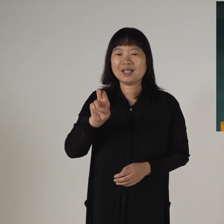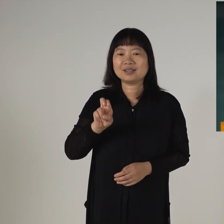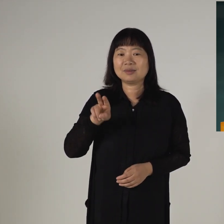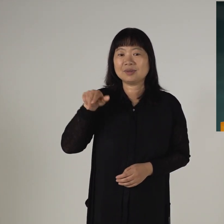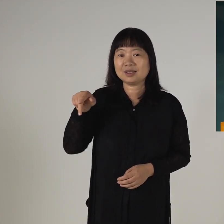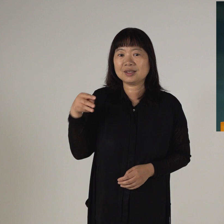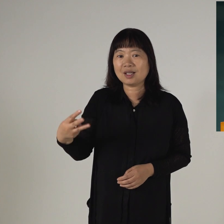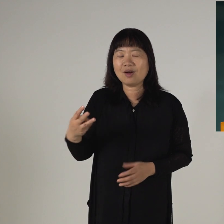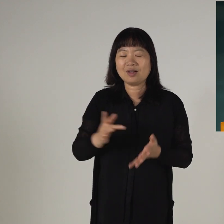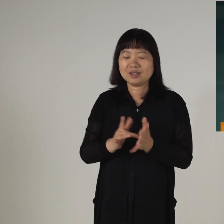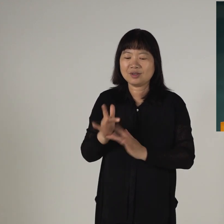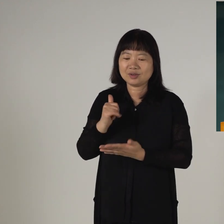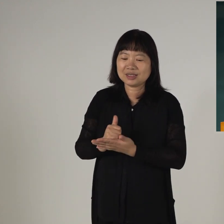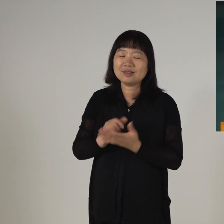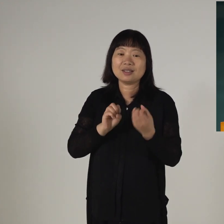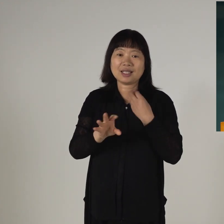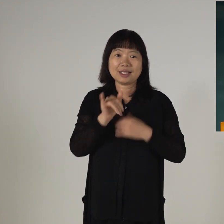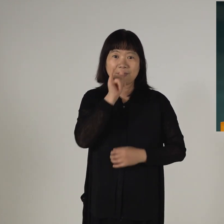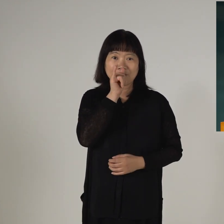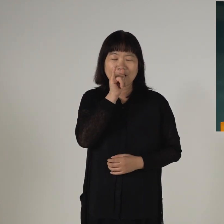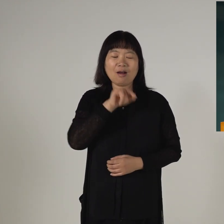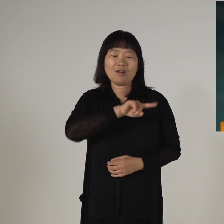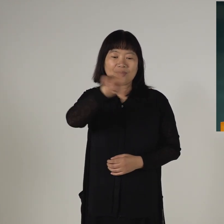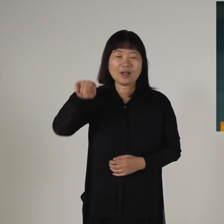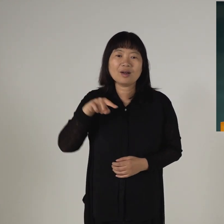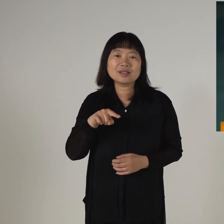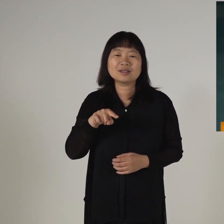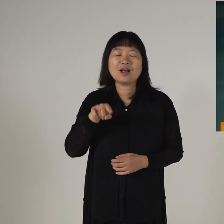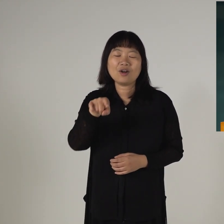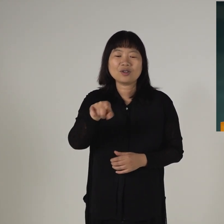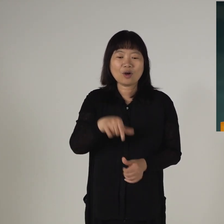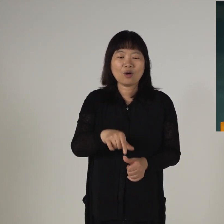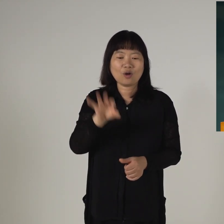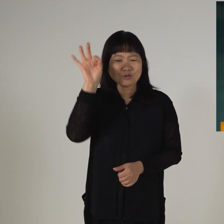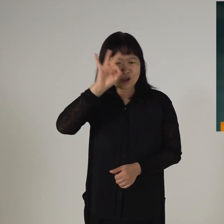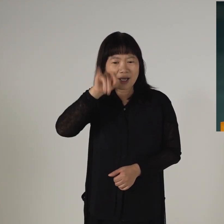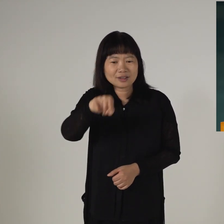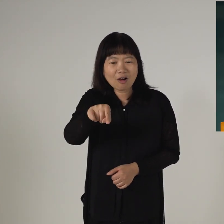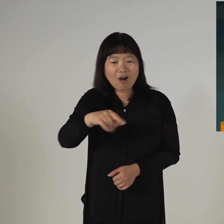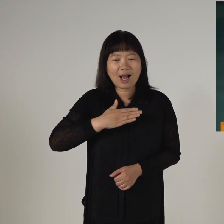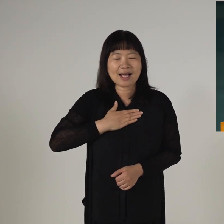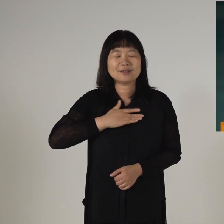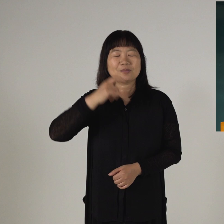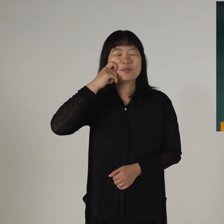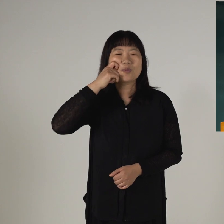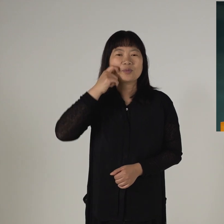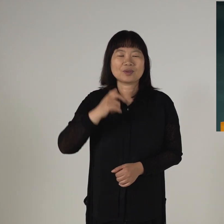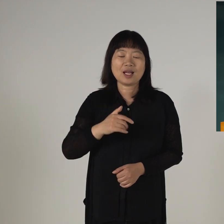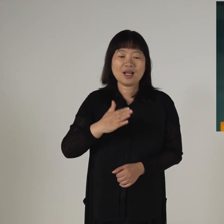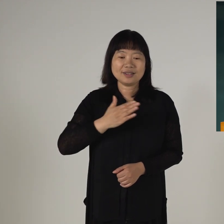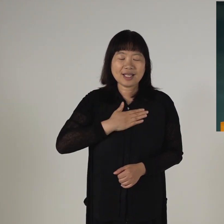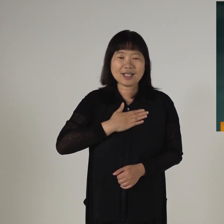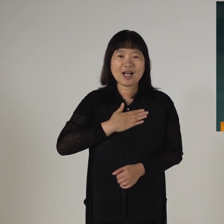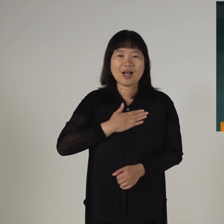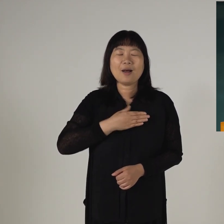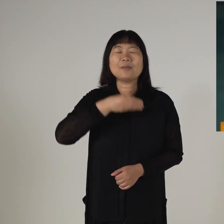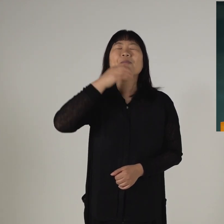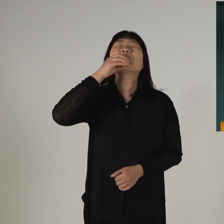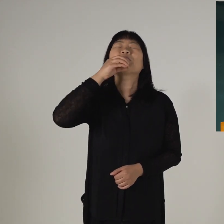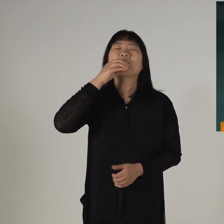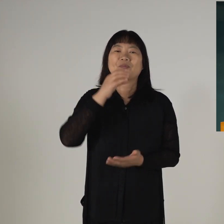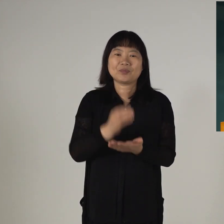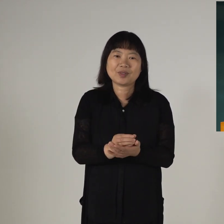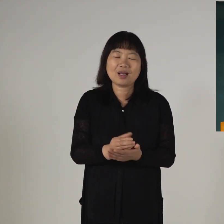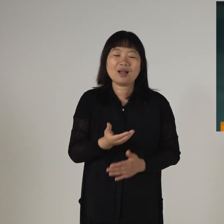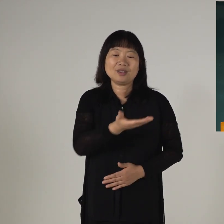22절 예수께서 대답하여 이르시되 너희는 너희가 구하는 것을 알지 못하는도다. 내가 마시려는